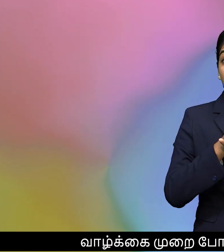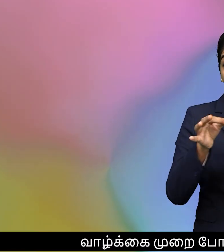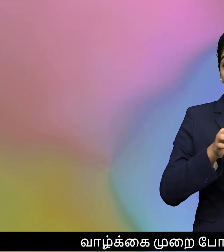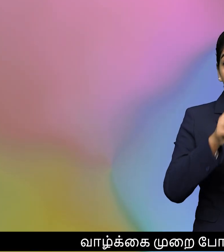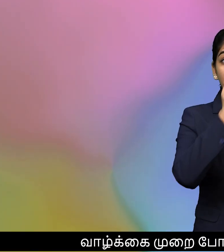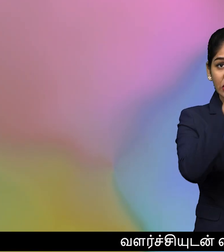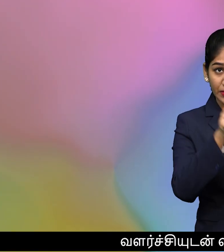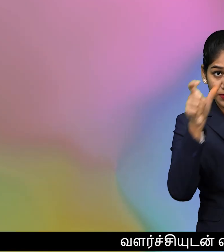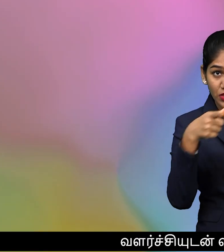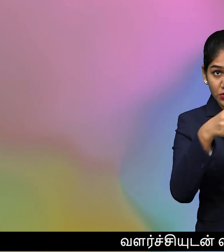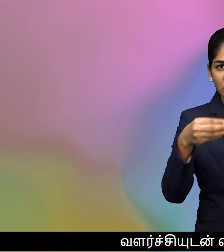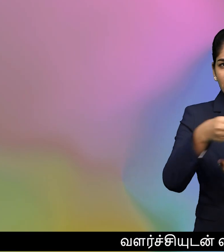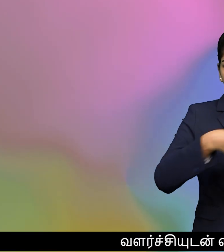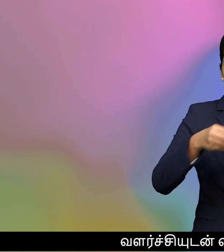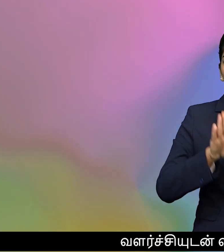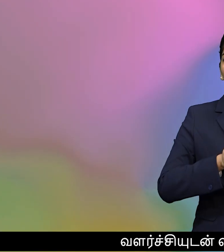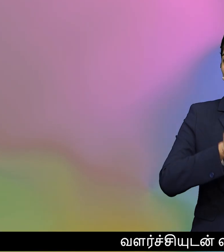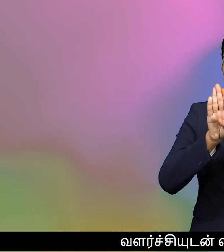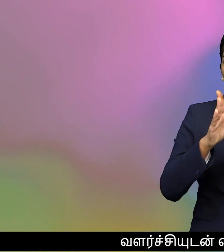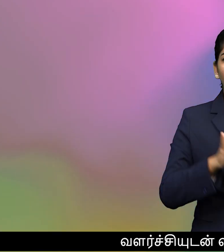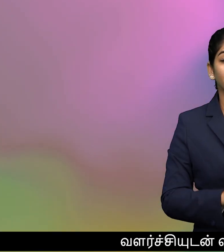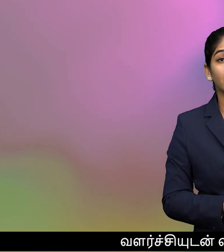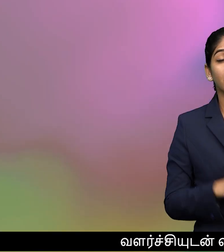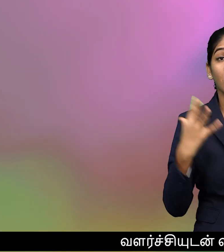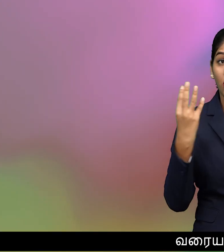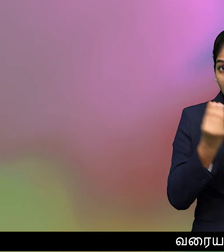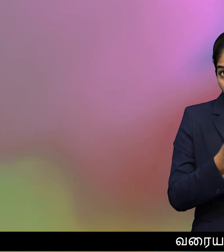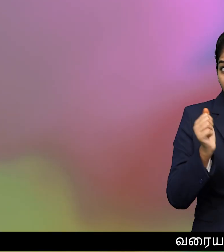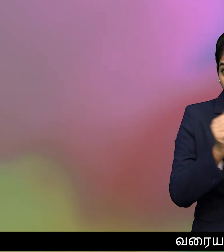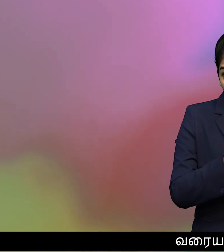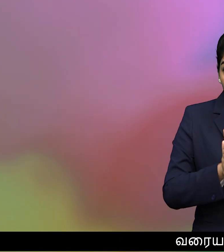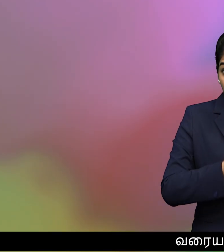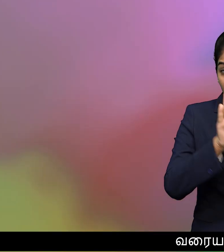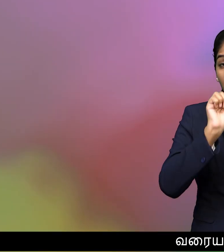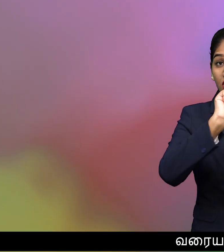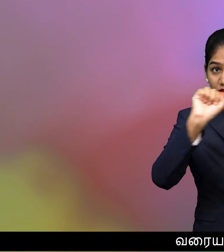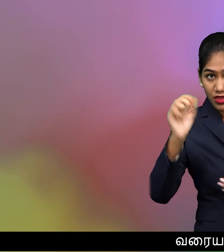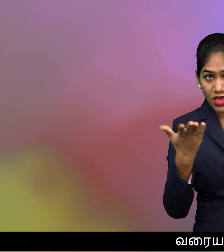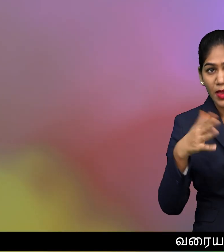தேவைகளின் வளர்ச்சியுடன் வளர்ச்சியின் கருத்துக்கள் வரையறுக்கப்படுகின்றன.